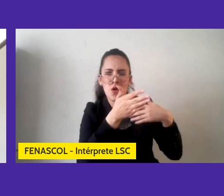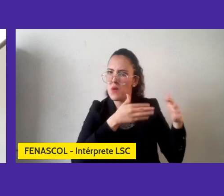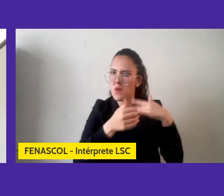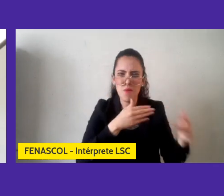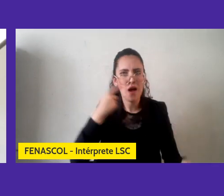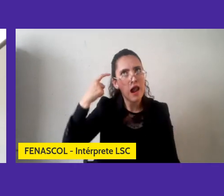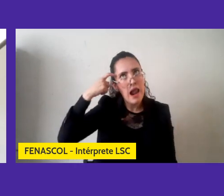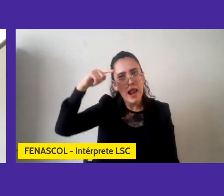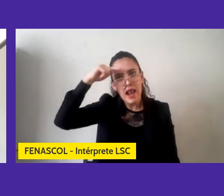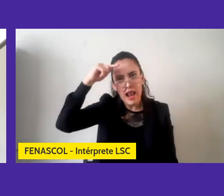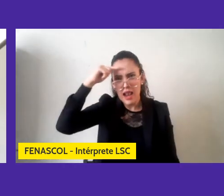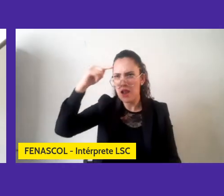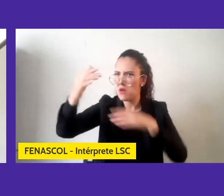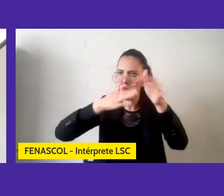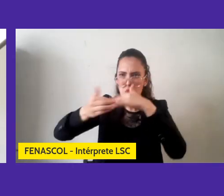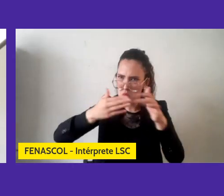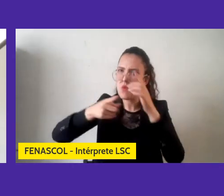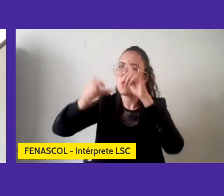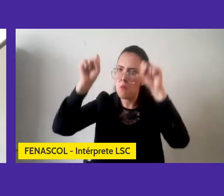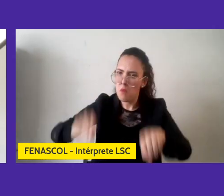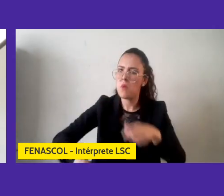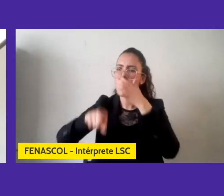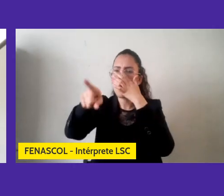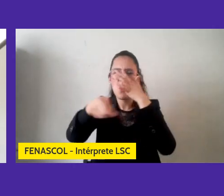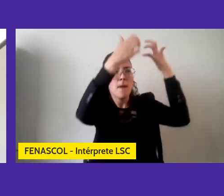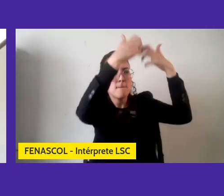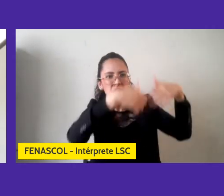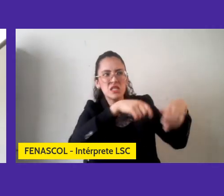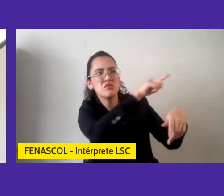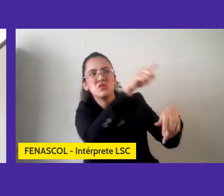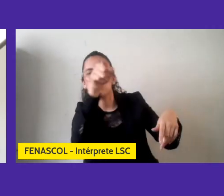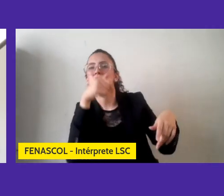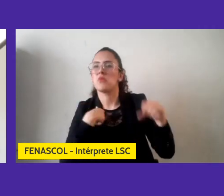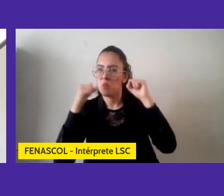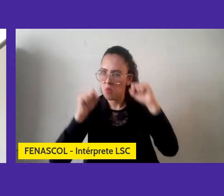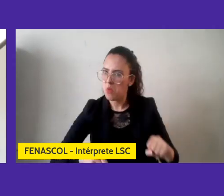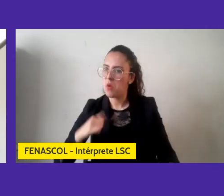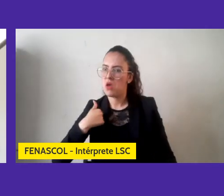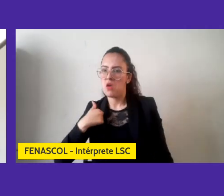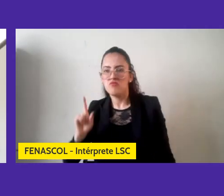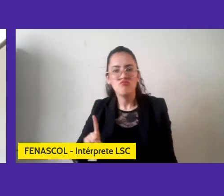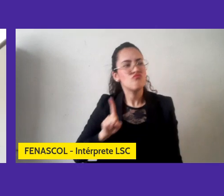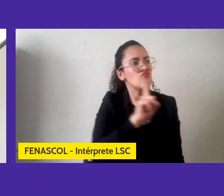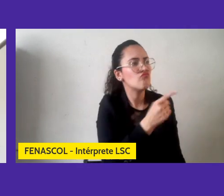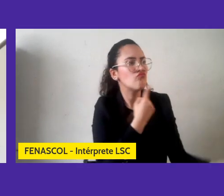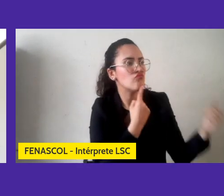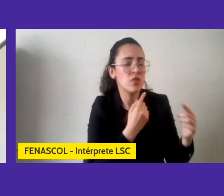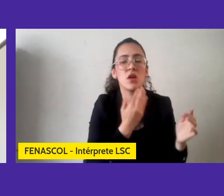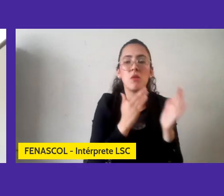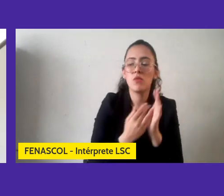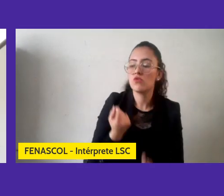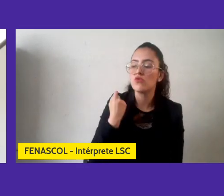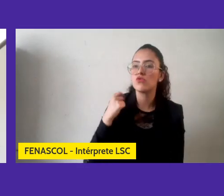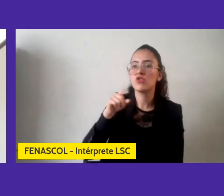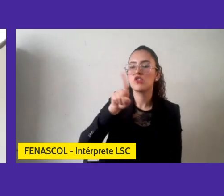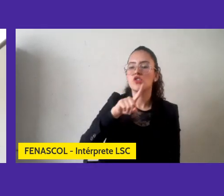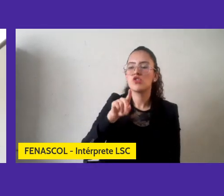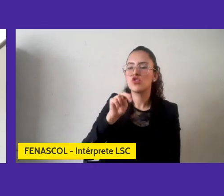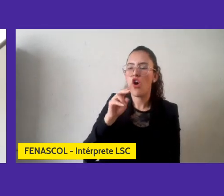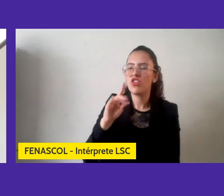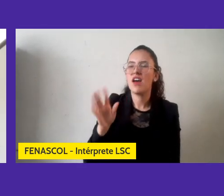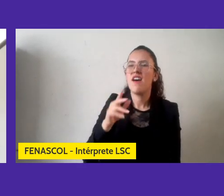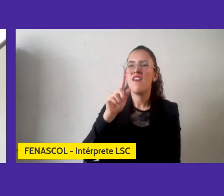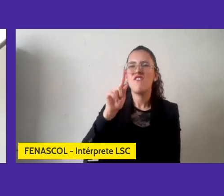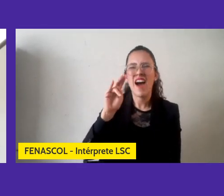gente está ávida de escuchar, de conocer nuevos talentos. Me pasó a mí ahora en Sanfic, unos chicos de la universidad hicieron una película